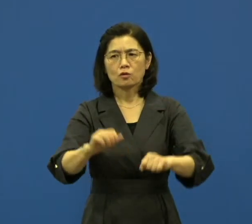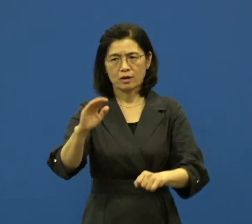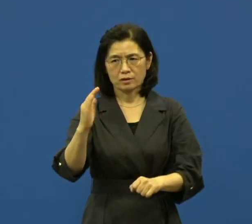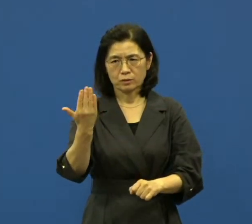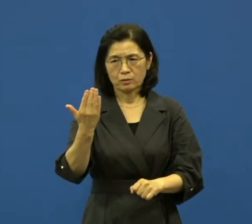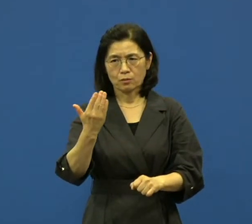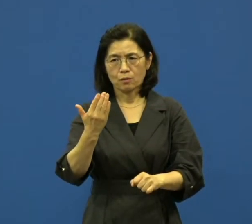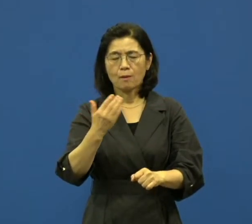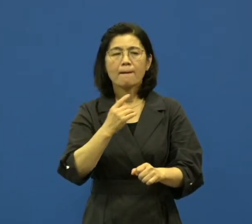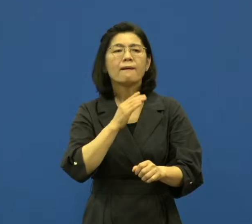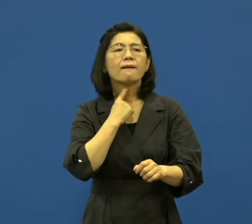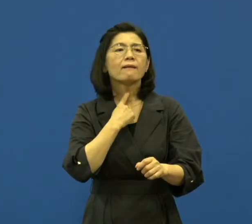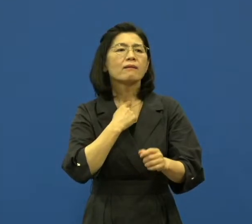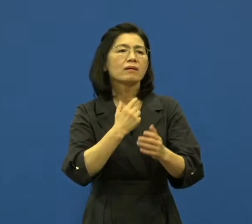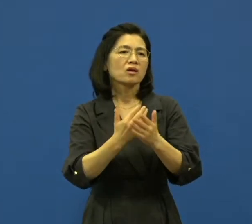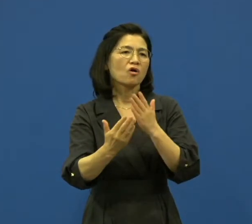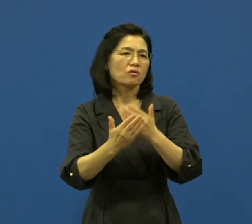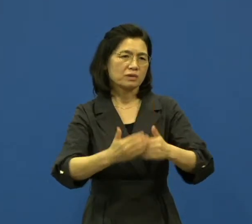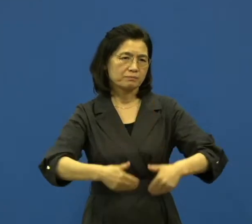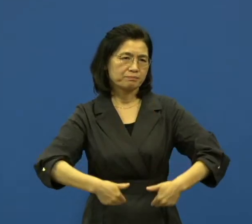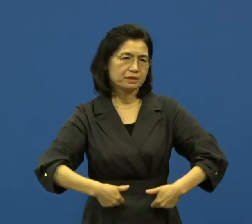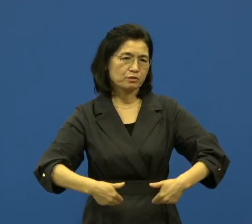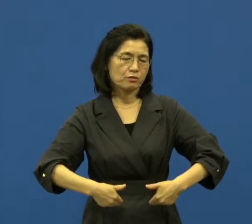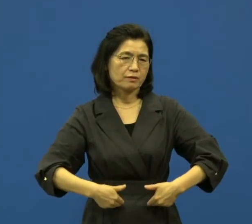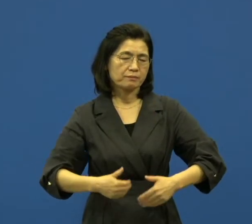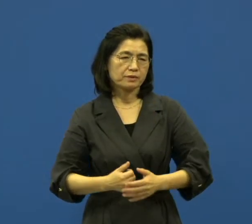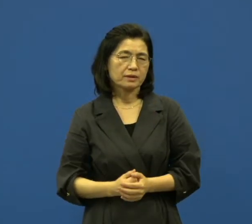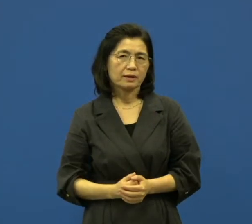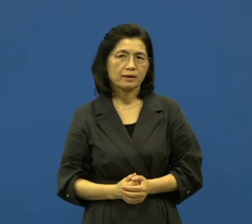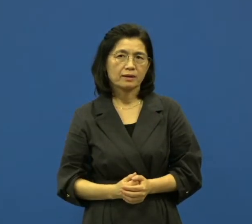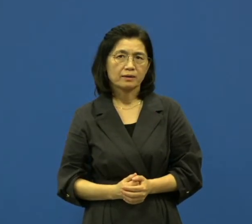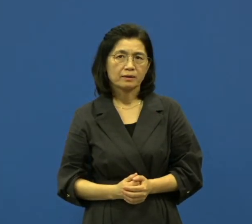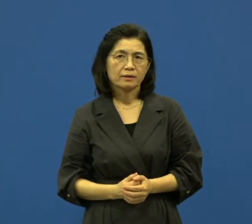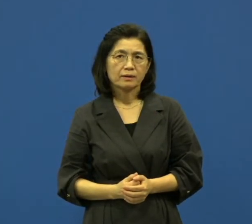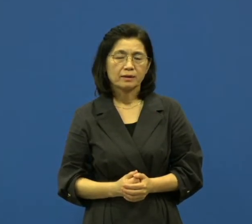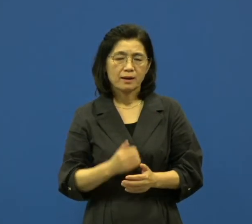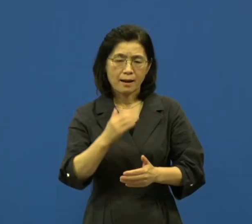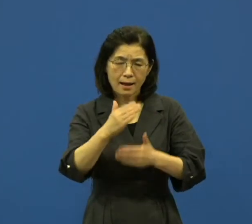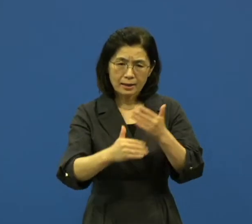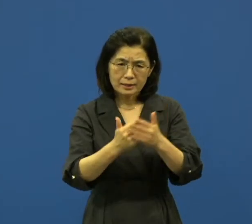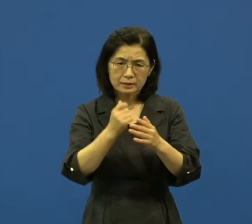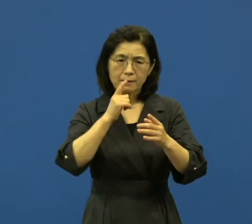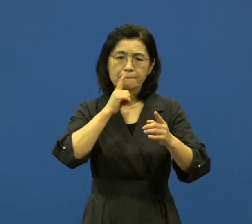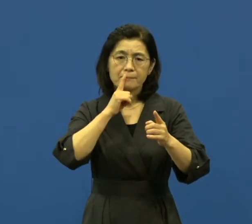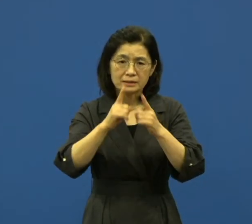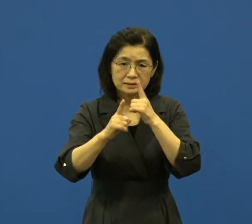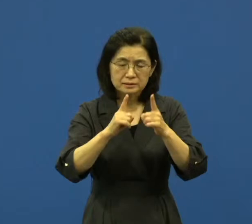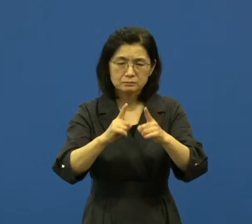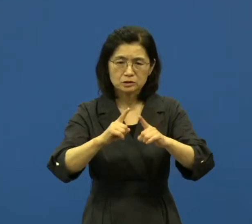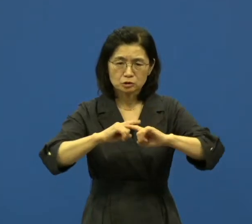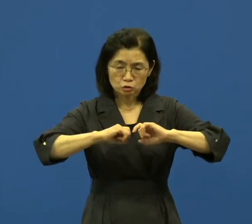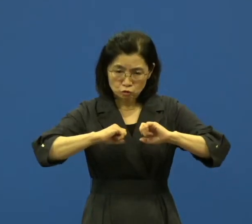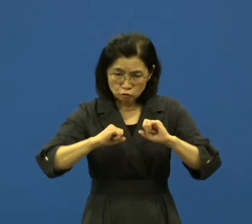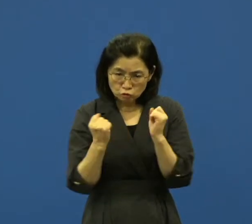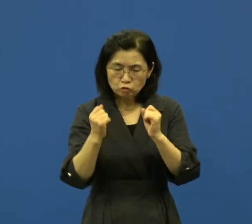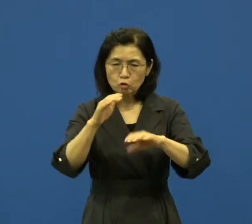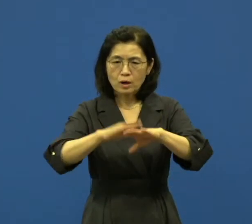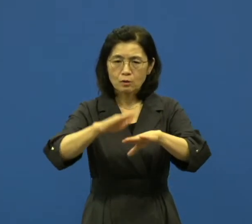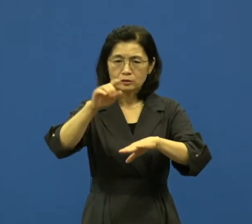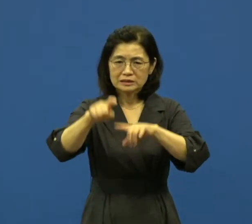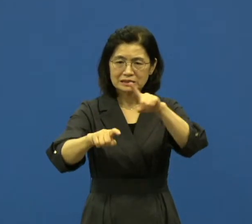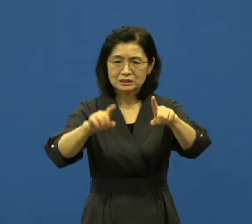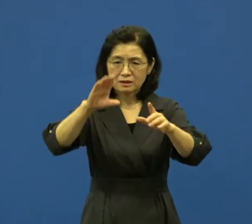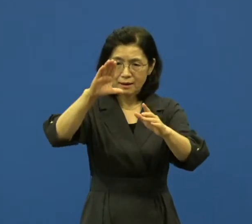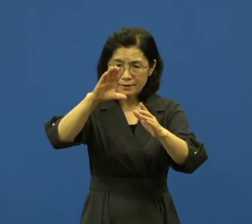말씀의 경험. 그때 말씀이 우리의 삶에 뿌리를 내리게 되는 거예요. 그리고 그